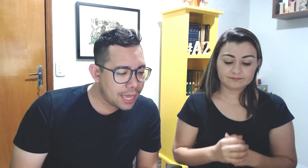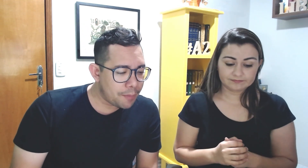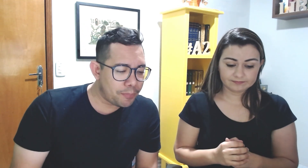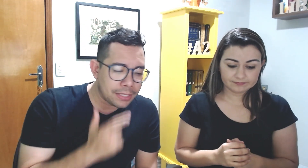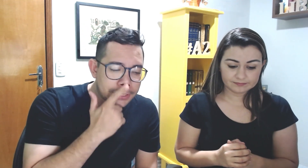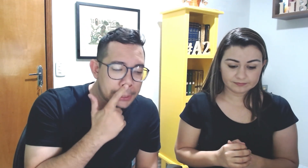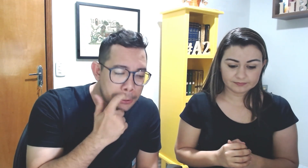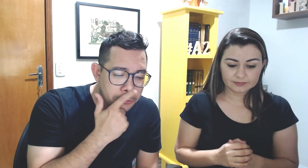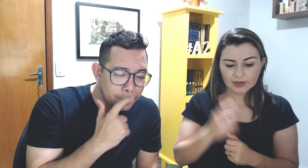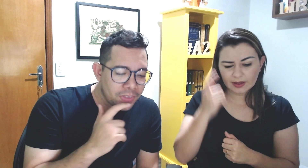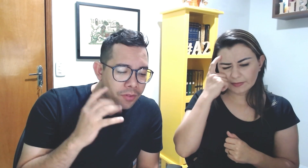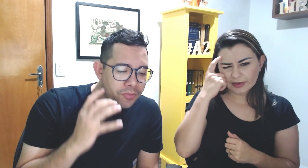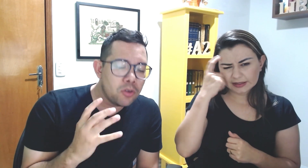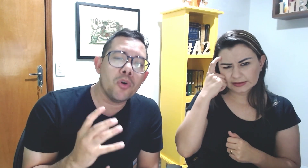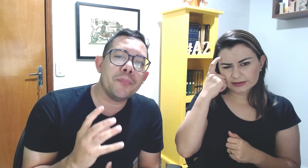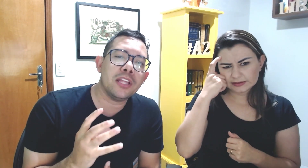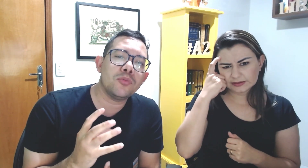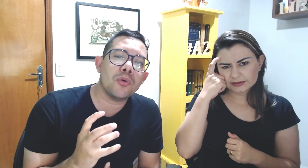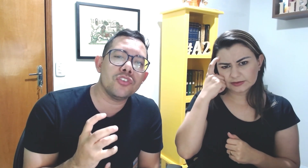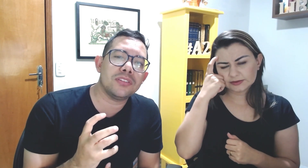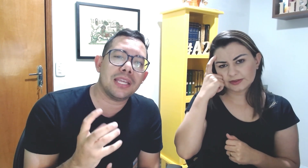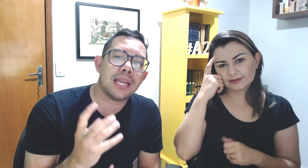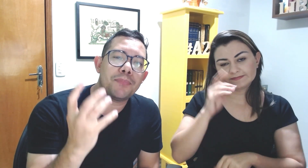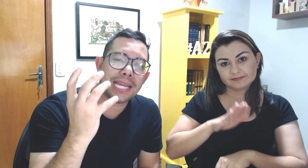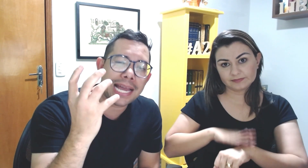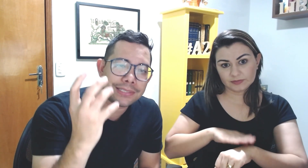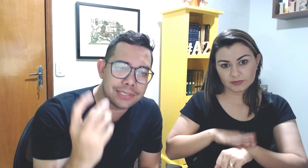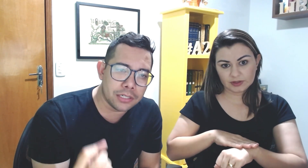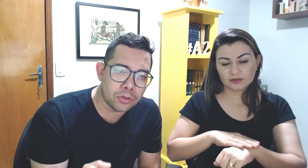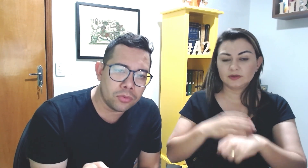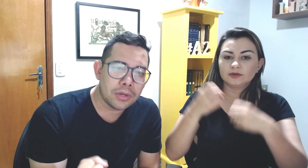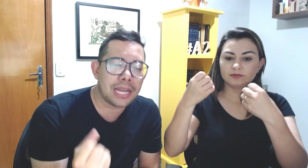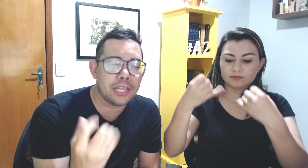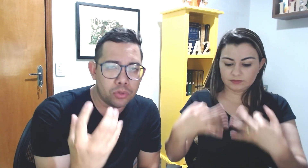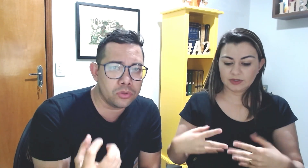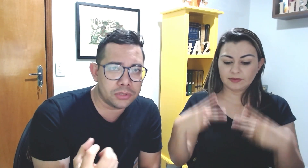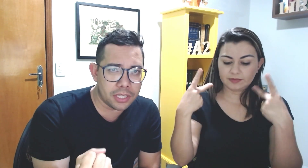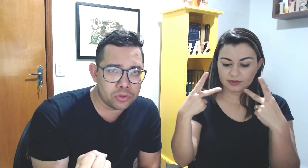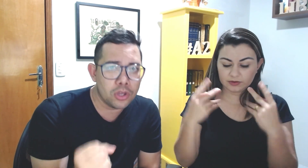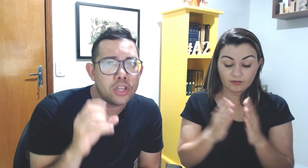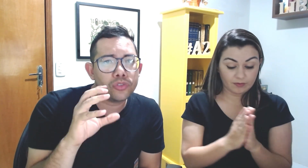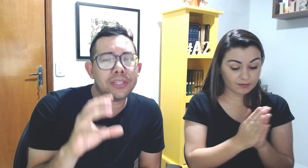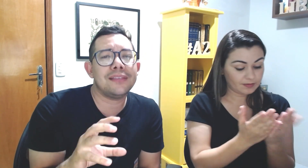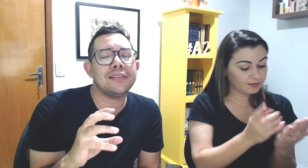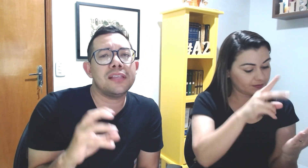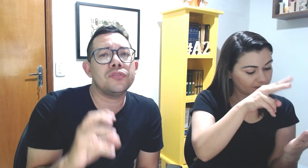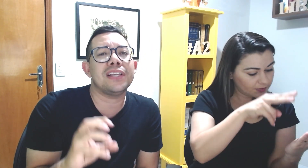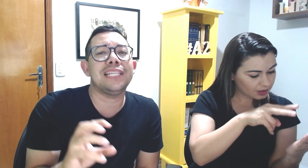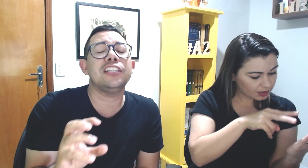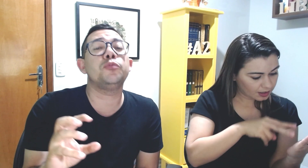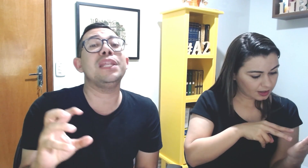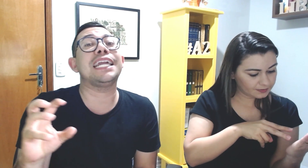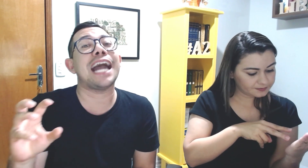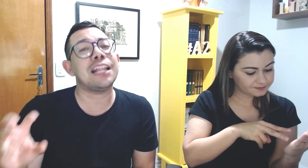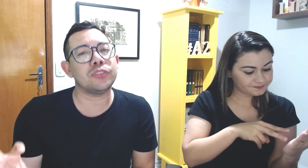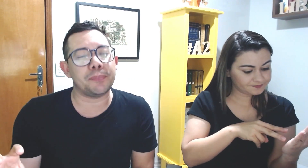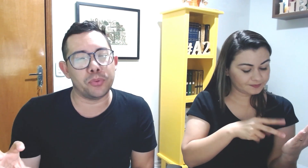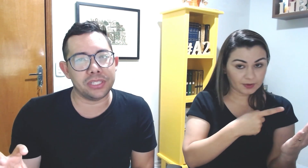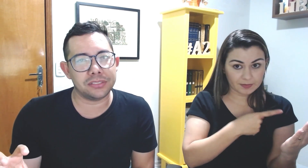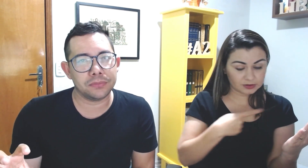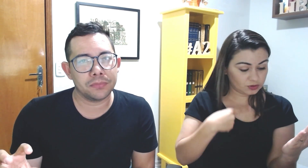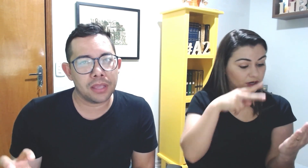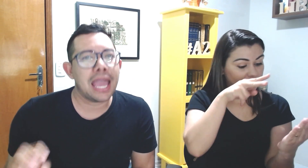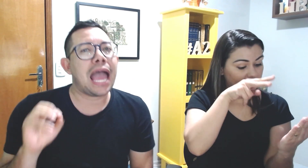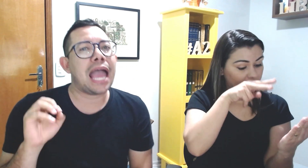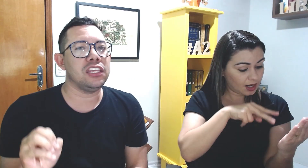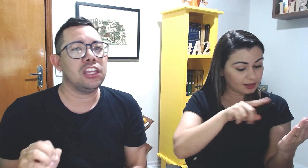gente pensa nisso, vem um momento onde tem a pregação, a leitura do texto, só que esse texto vai ser explicado